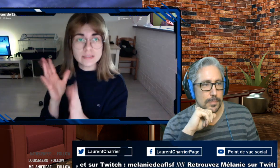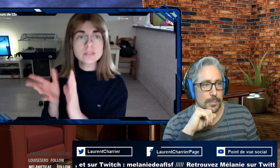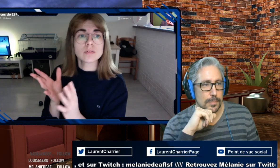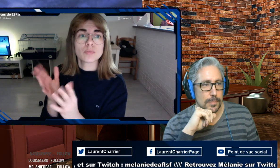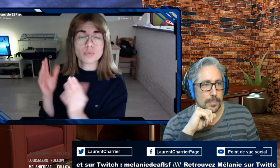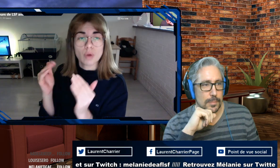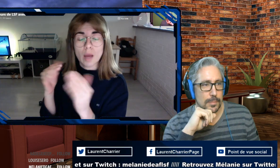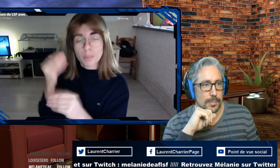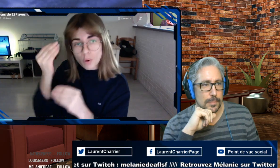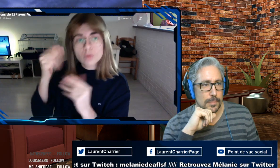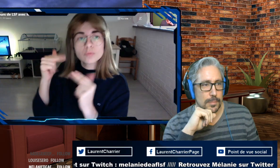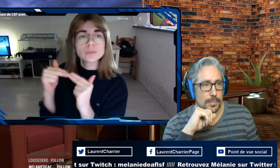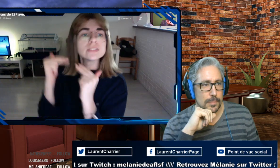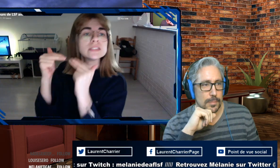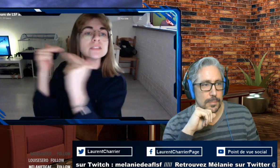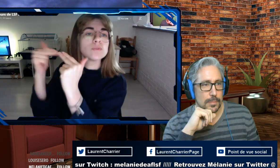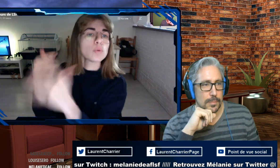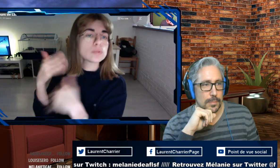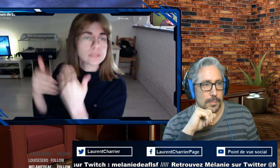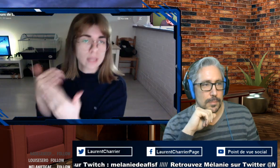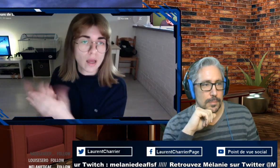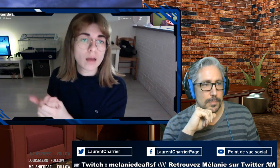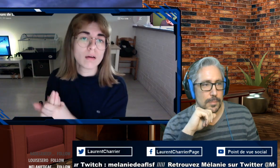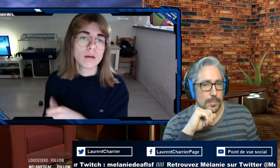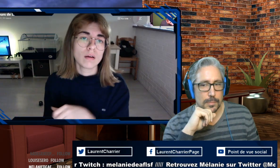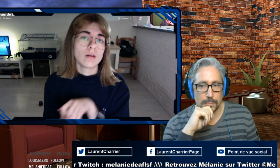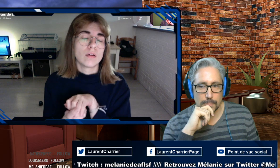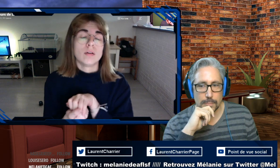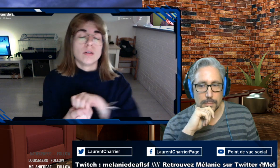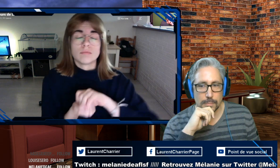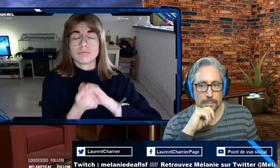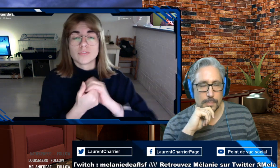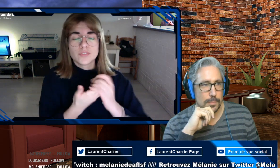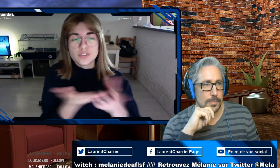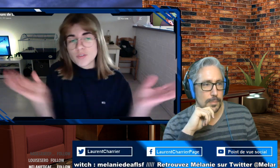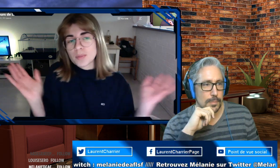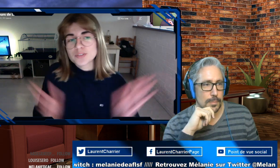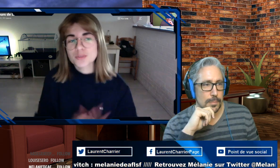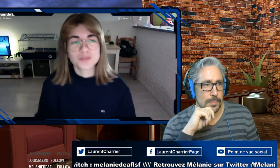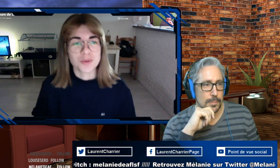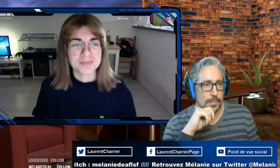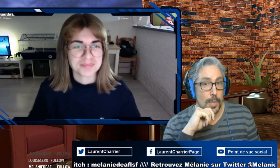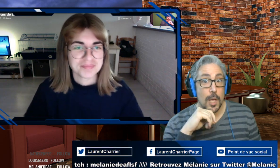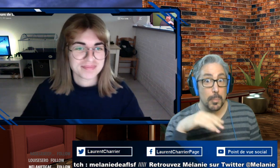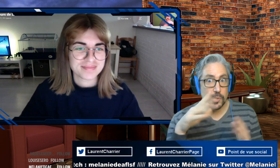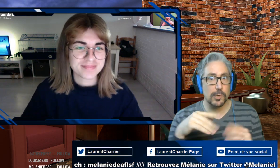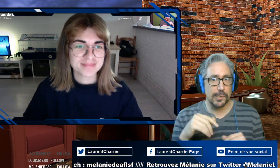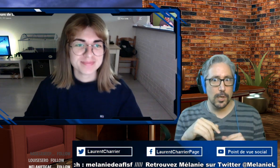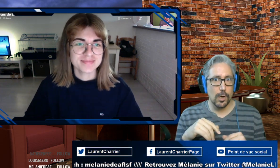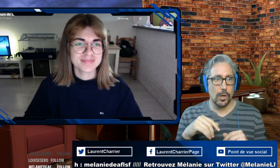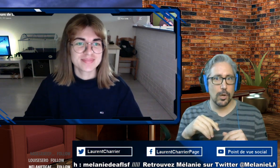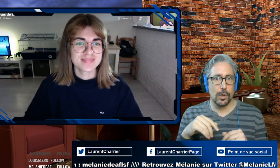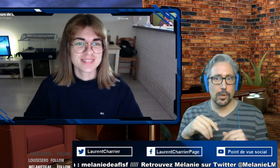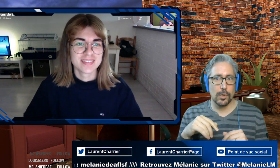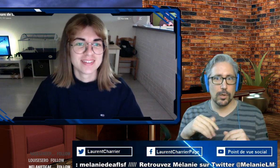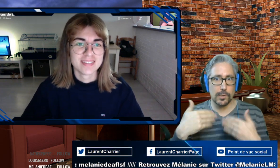des signes pour apprendre, monter des niveaux, etc. J'ai fait plein de choses, quoi. Parce que